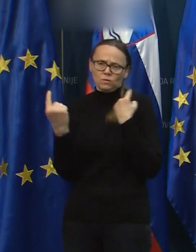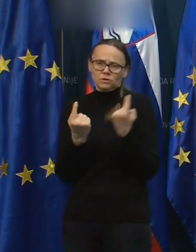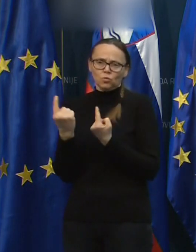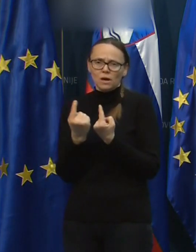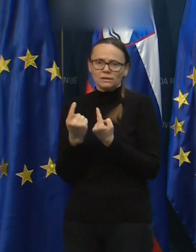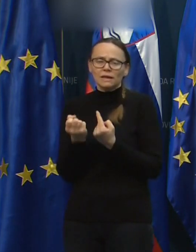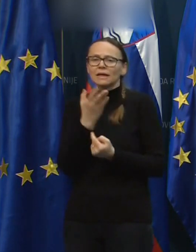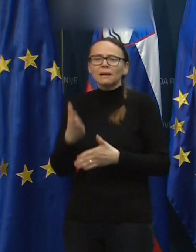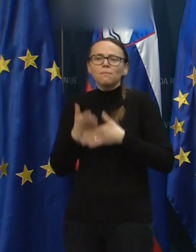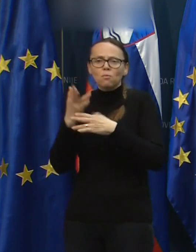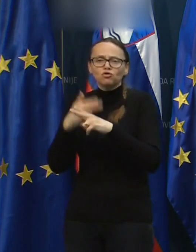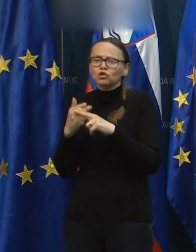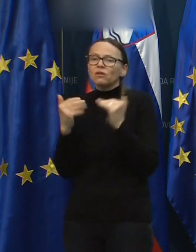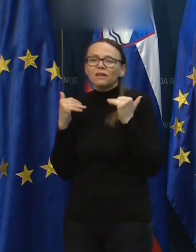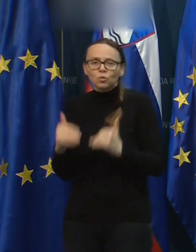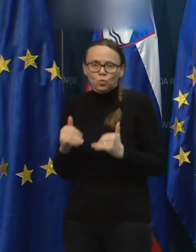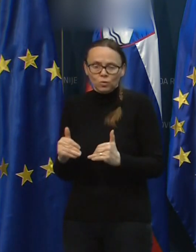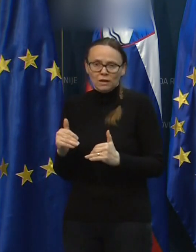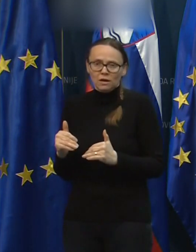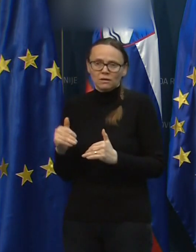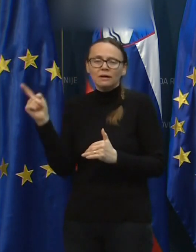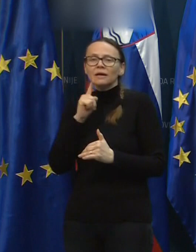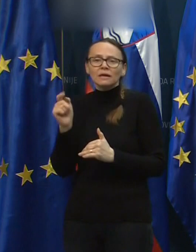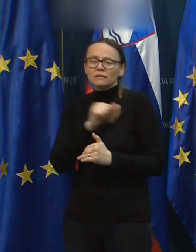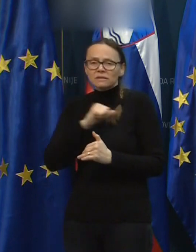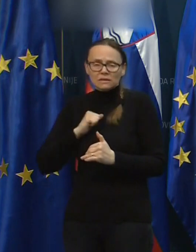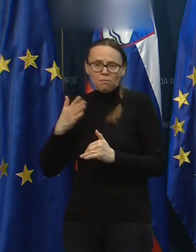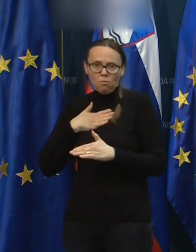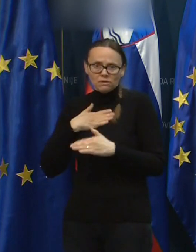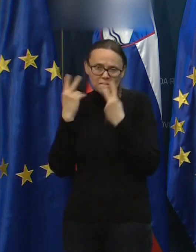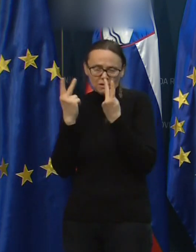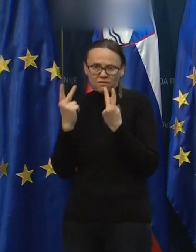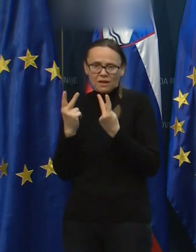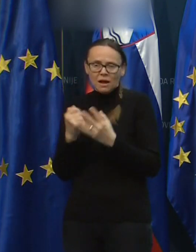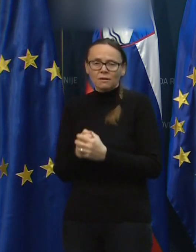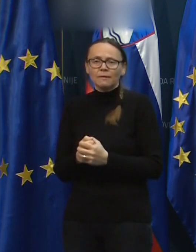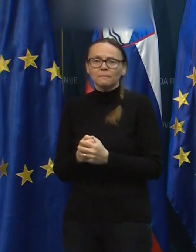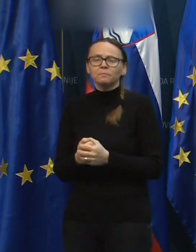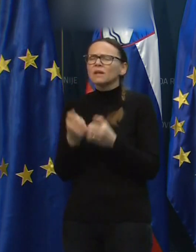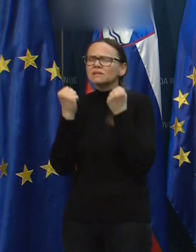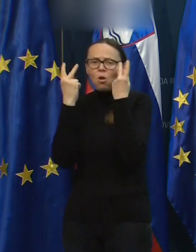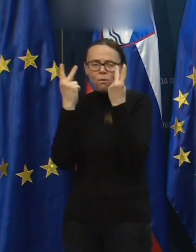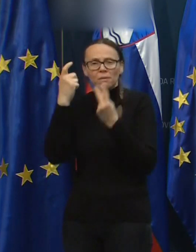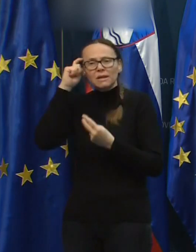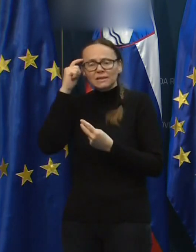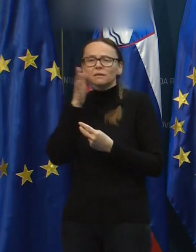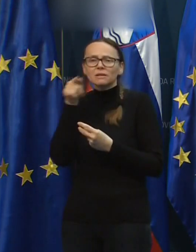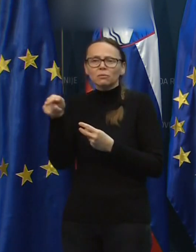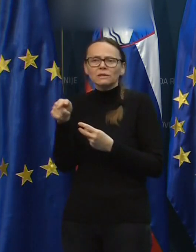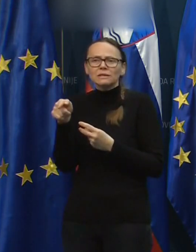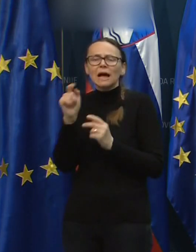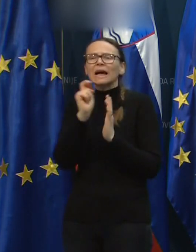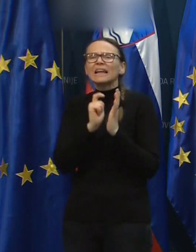je pomoč države nujna in pravzaprav samoumevna. Zelo pomembna je skrb, da bo kritična